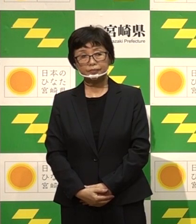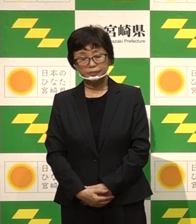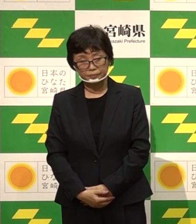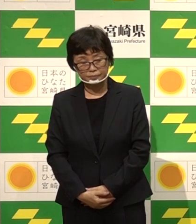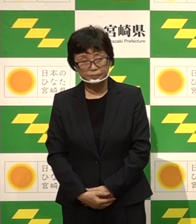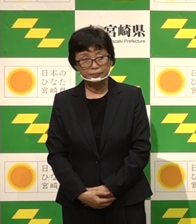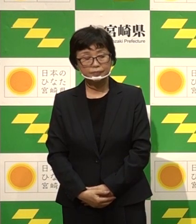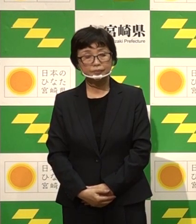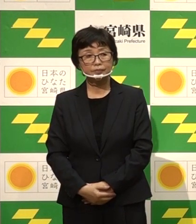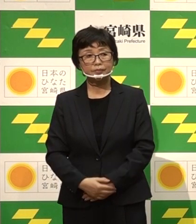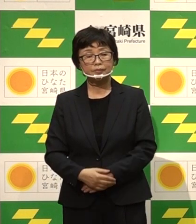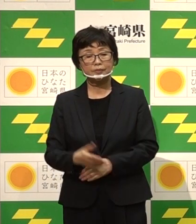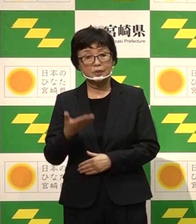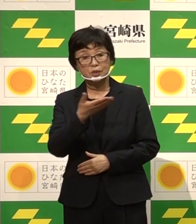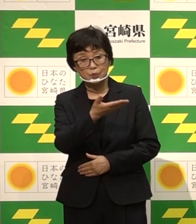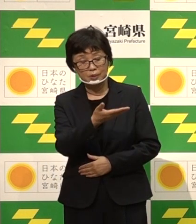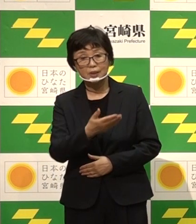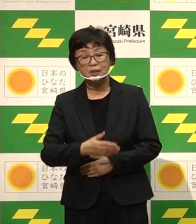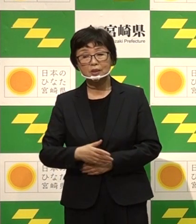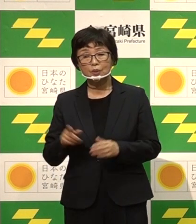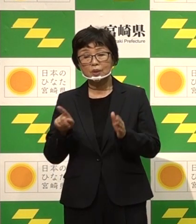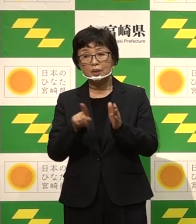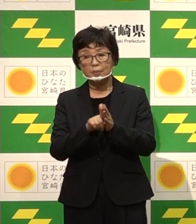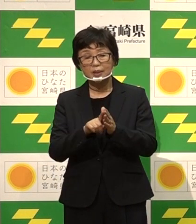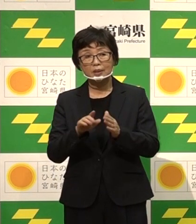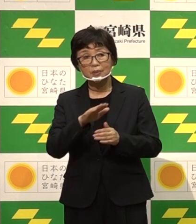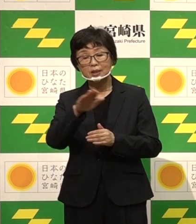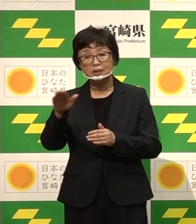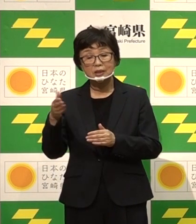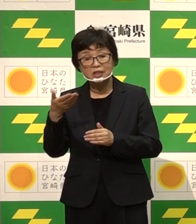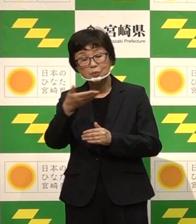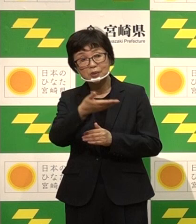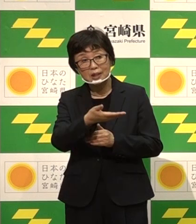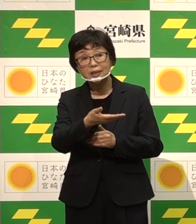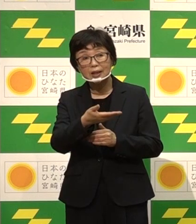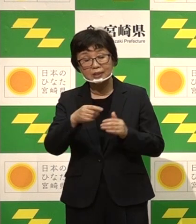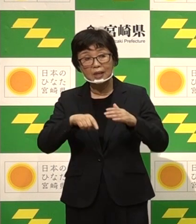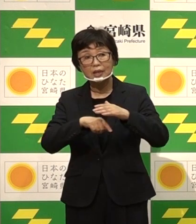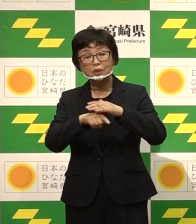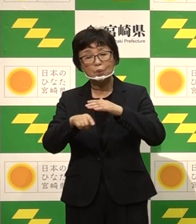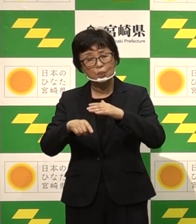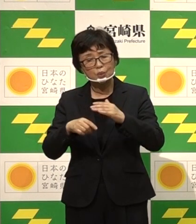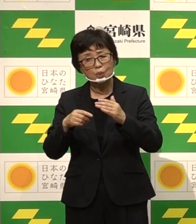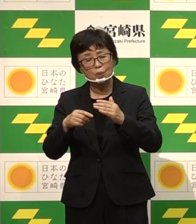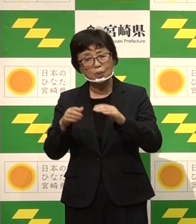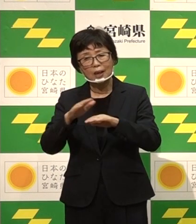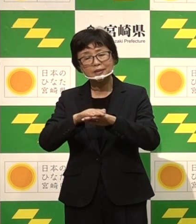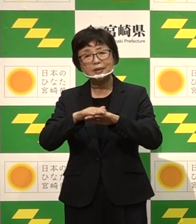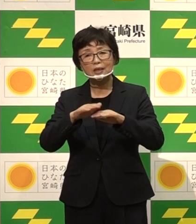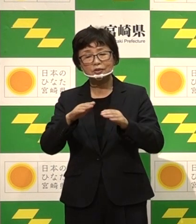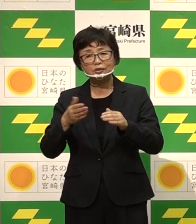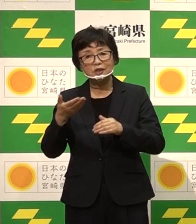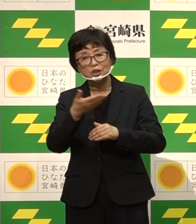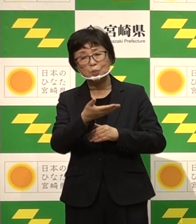朝日新聞社の大畑です。先ほどまで皆さんが質問されたことと、 はい、 じゃあ単価下がるんですけれ